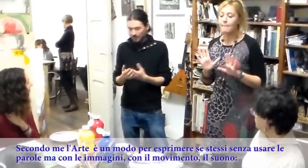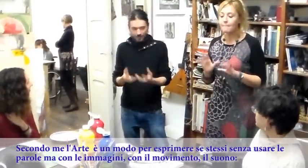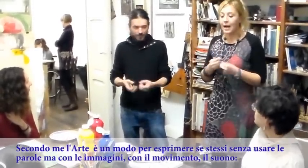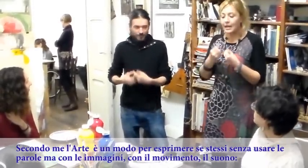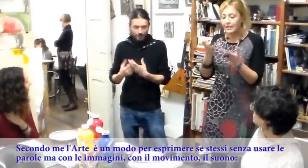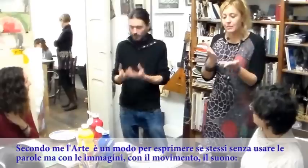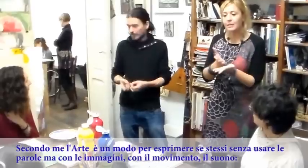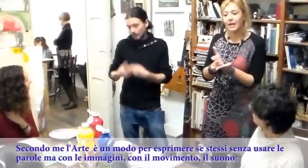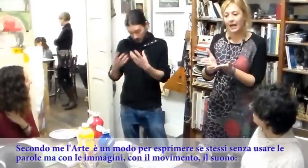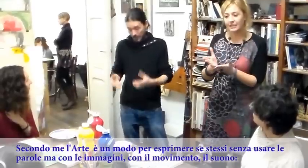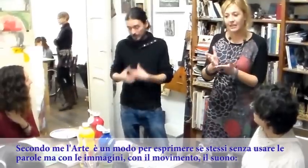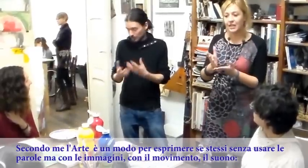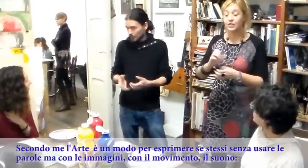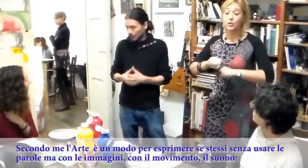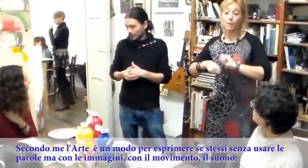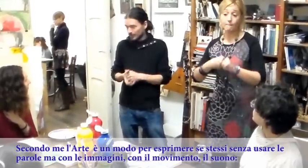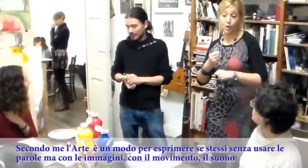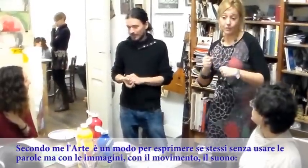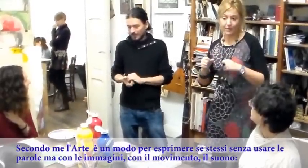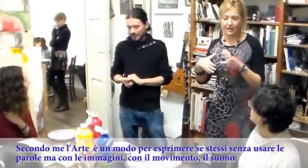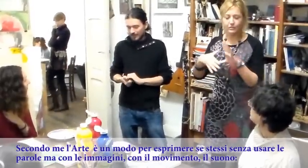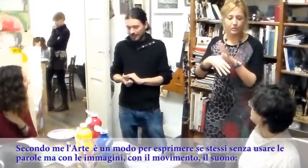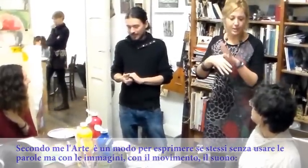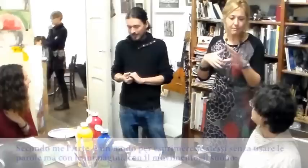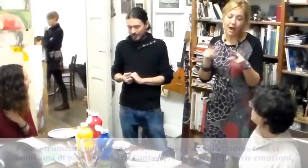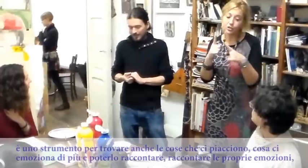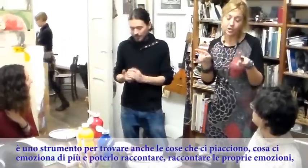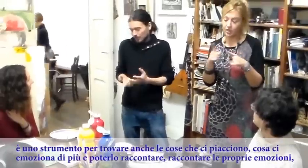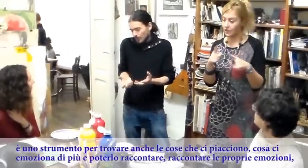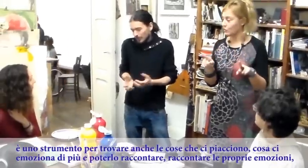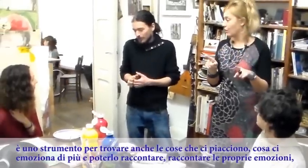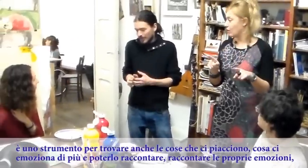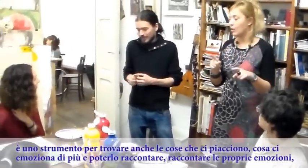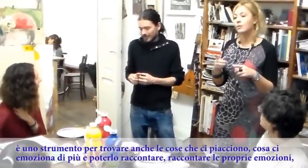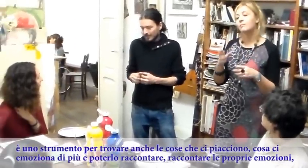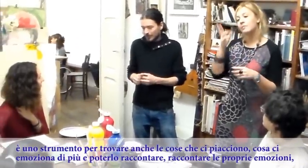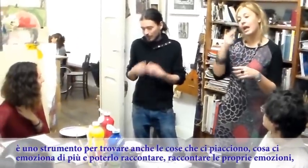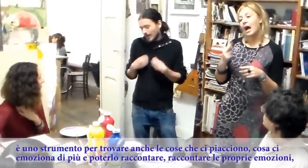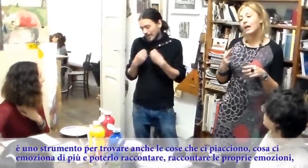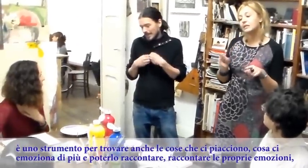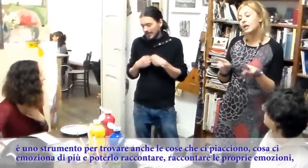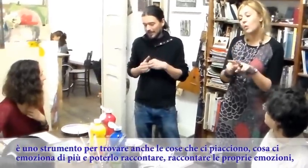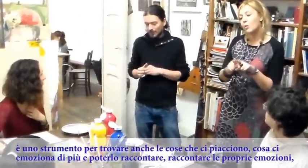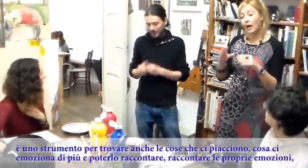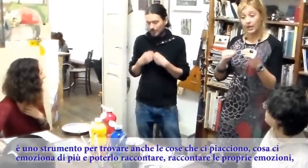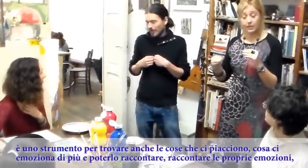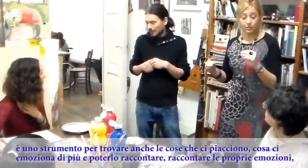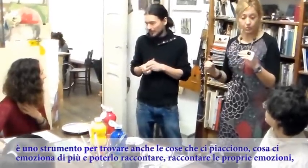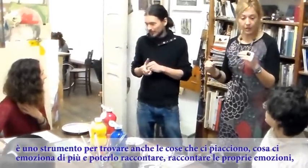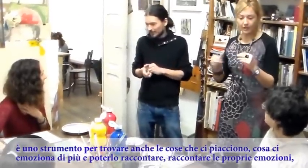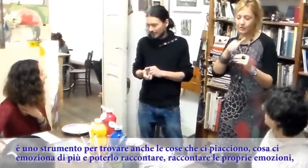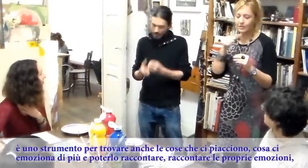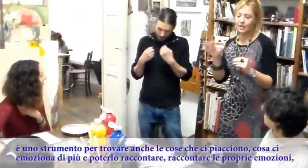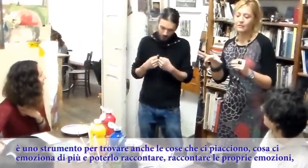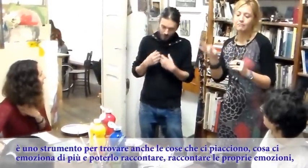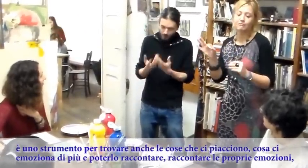immagini, il movimento, il suono. È uno strumento per trovare anche le cose che ci